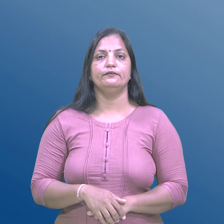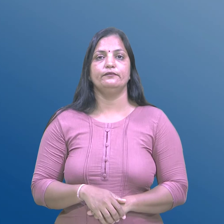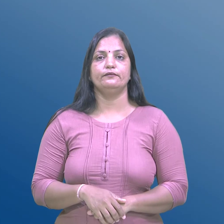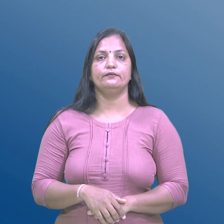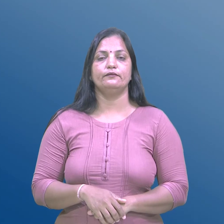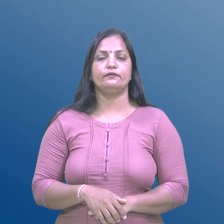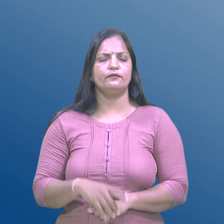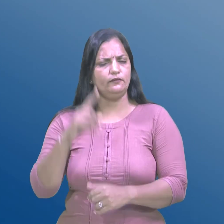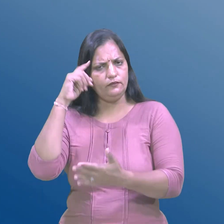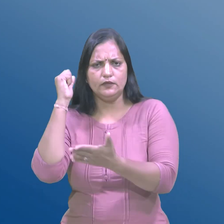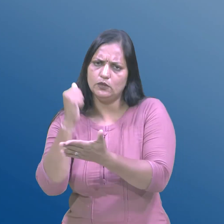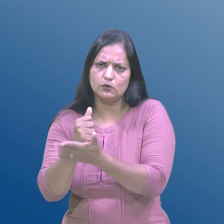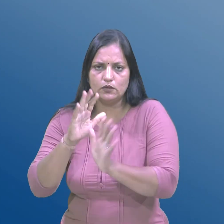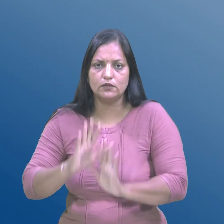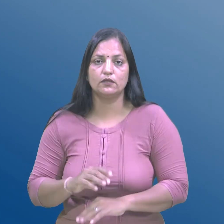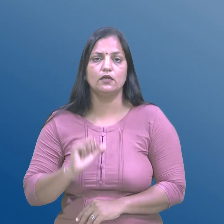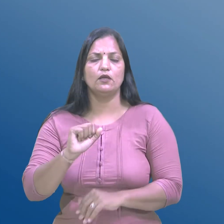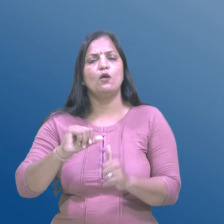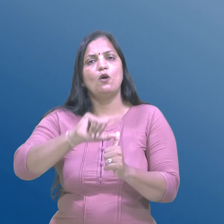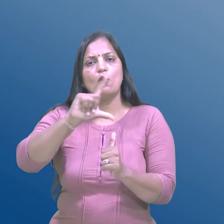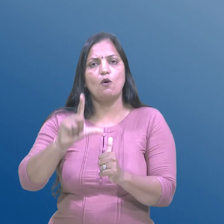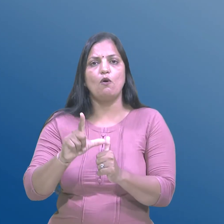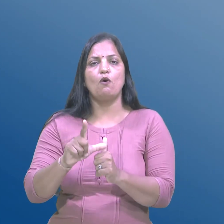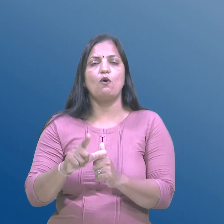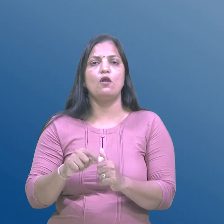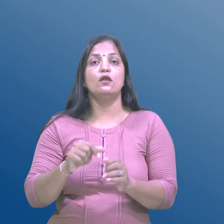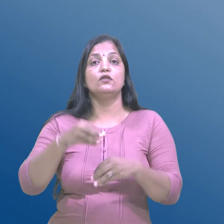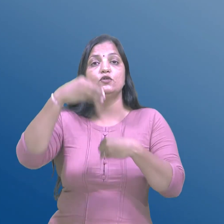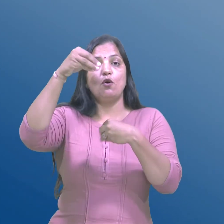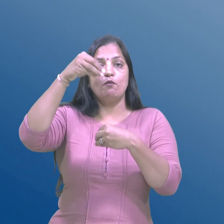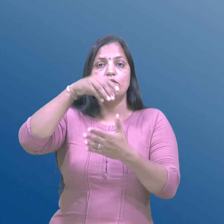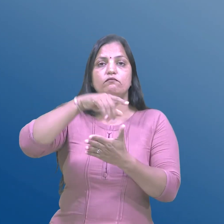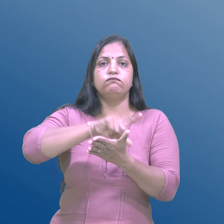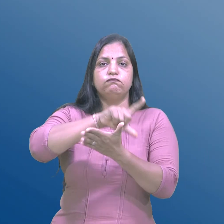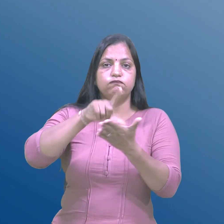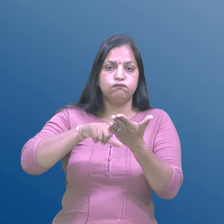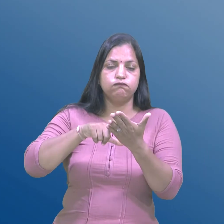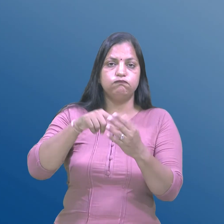એ સુનિશ્ચિત કરશે કે તેમના તમામ જાહેર દસ્તાવેજો સુલભ સ્વરૂપમાં રહે.